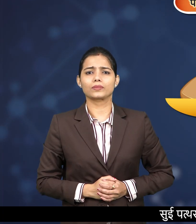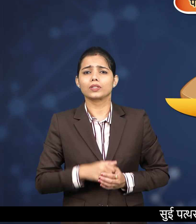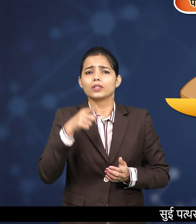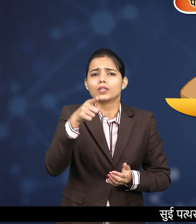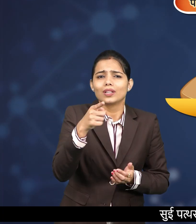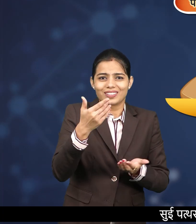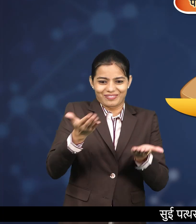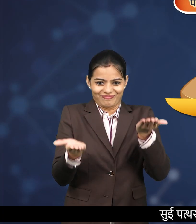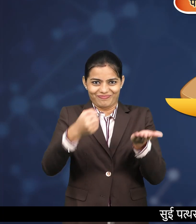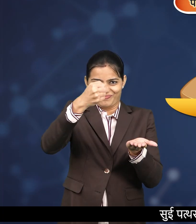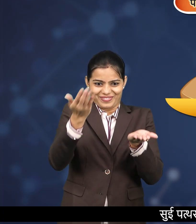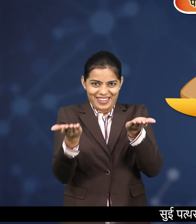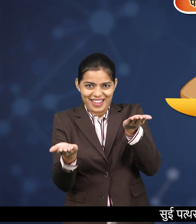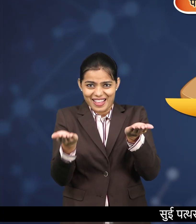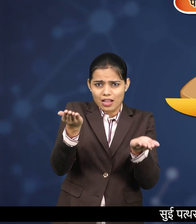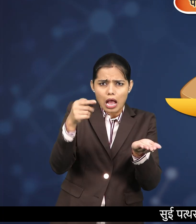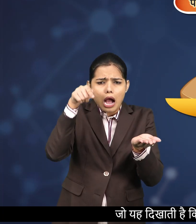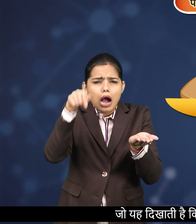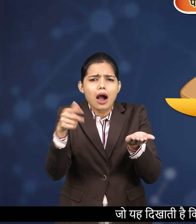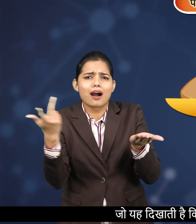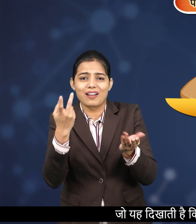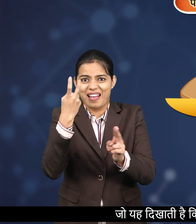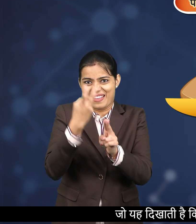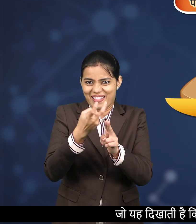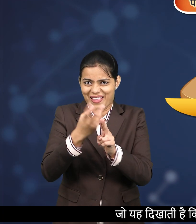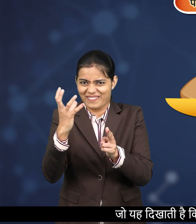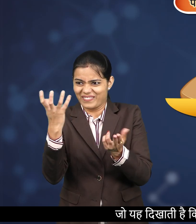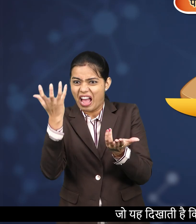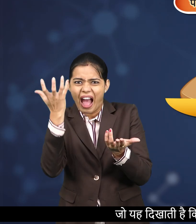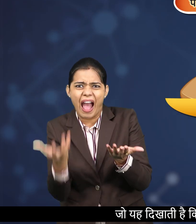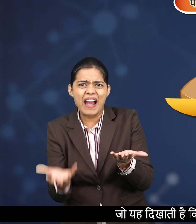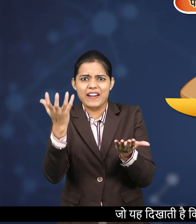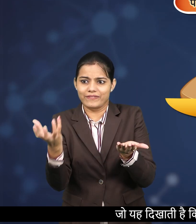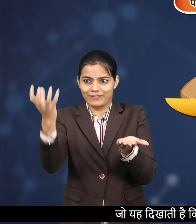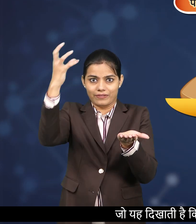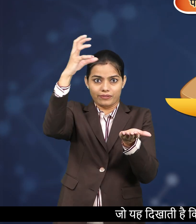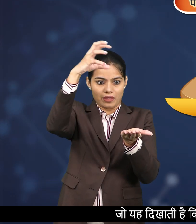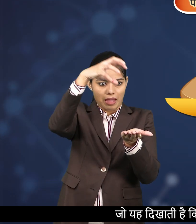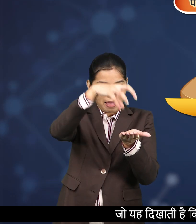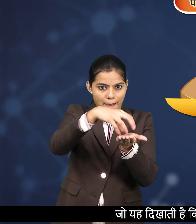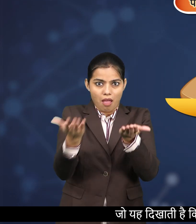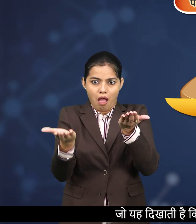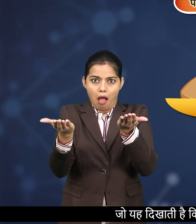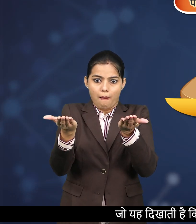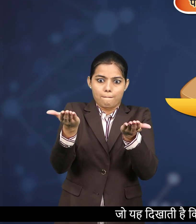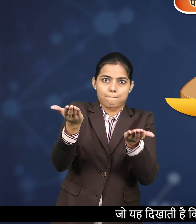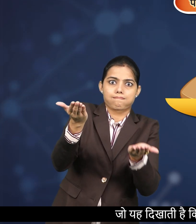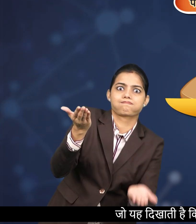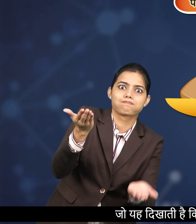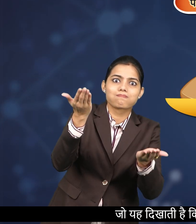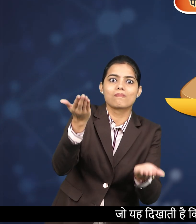सुई पत्थर वाली तरफ झुक जाती है, जो ये दिखाती है कि पदार्थ का द्रव्यमान वजन होता है।